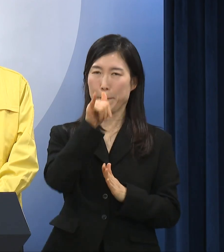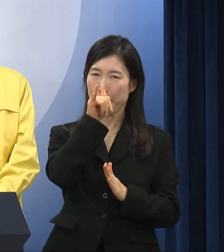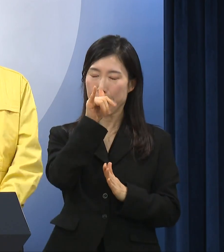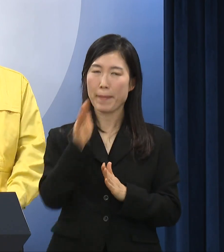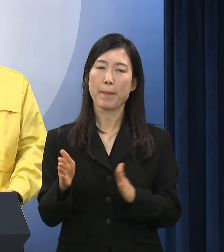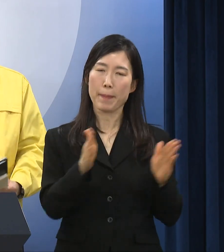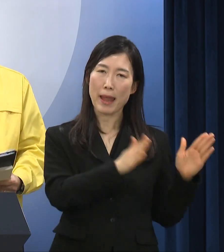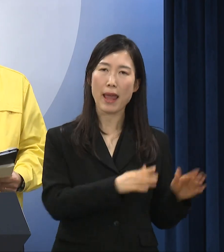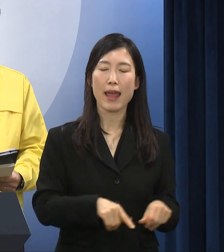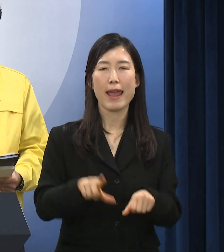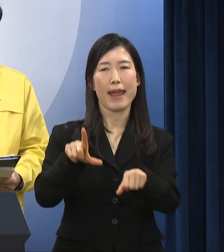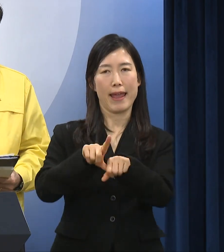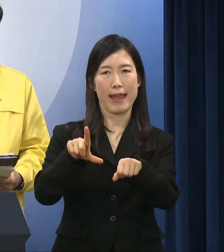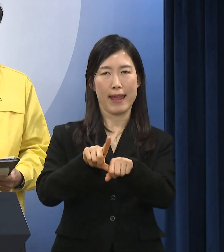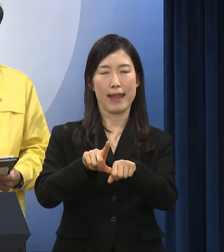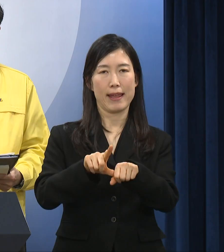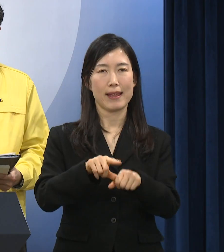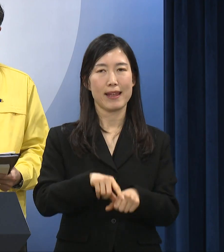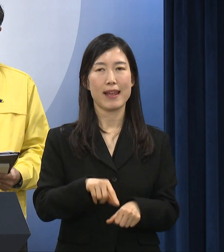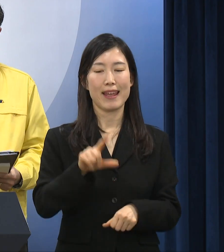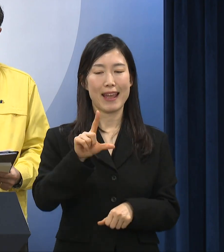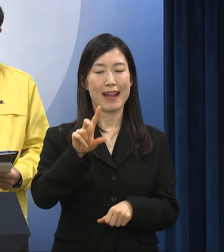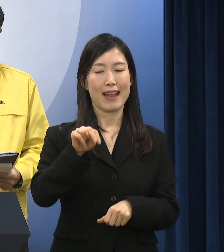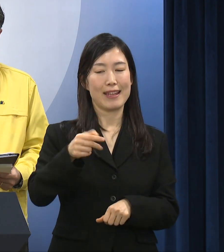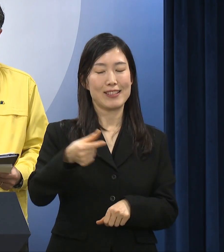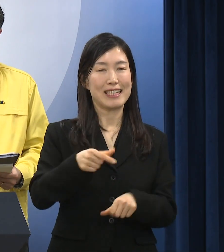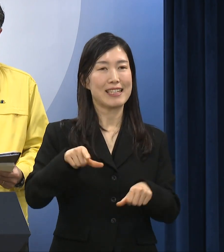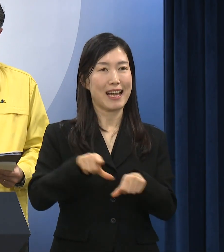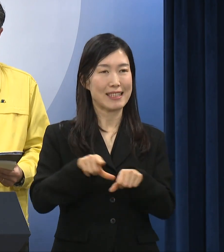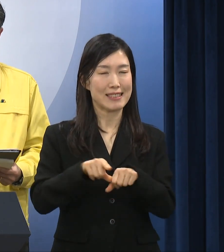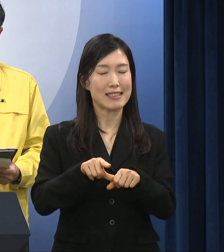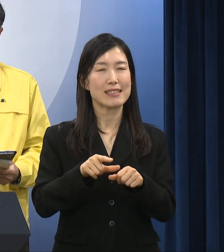가스 부분이 LNG가 있습니다. LNG가 있지만